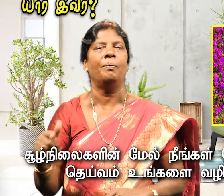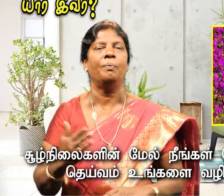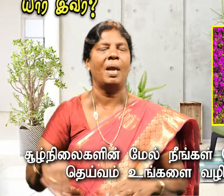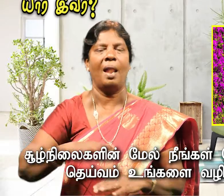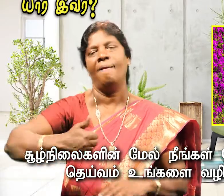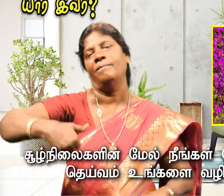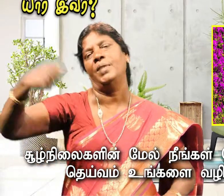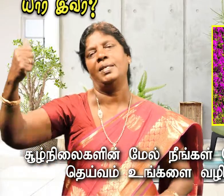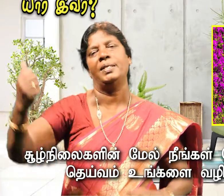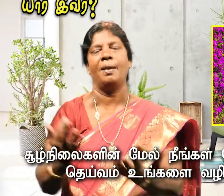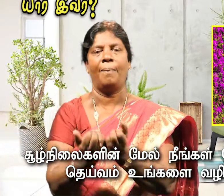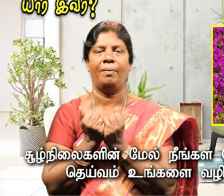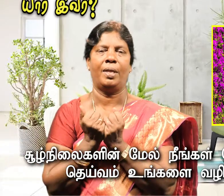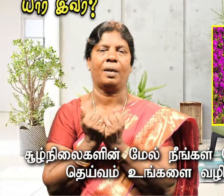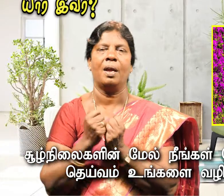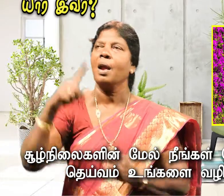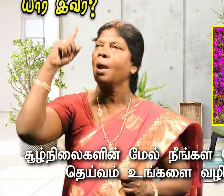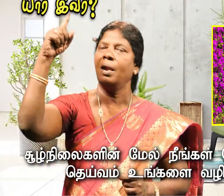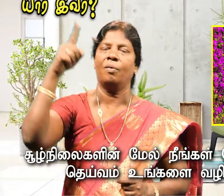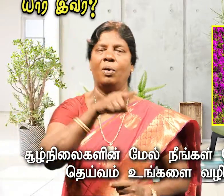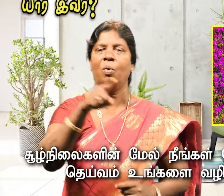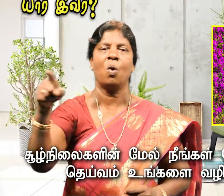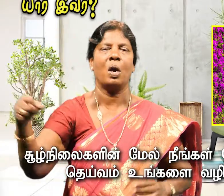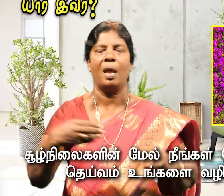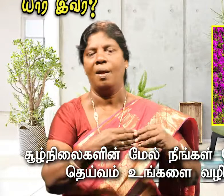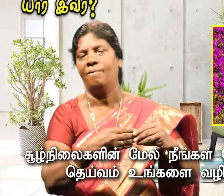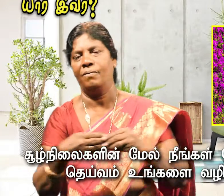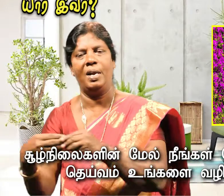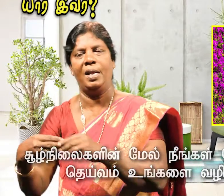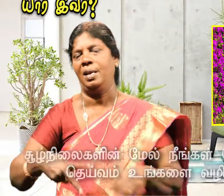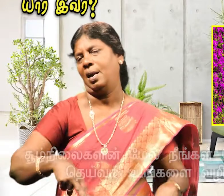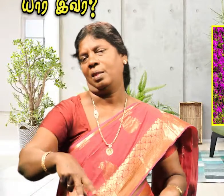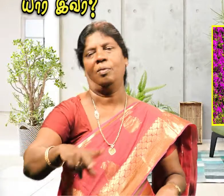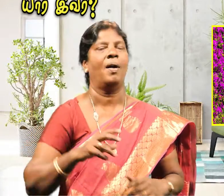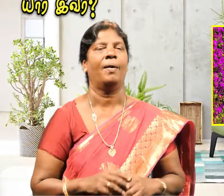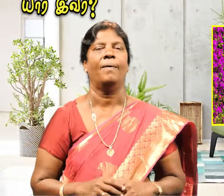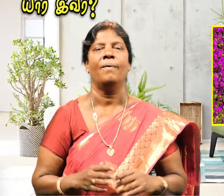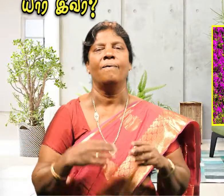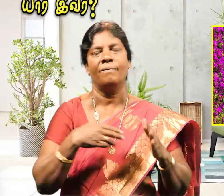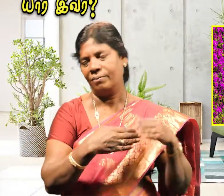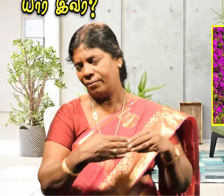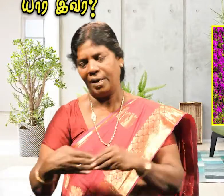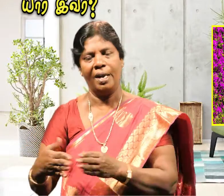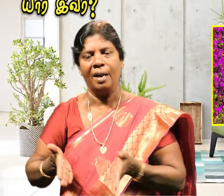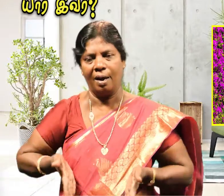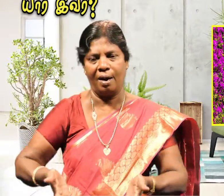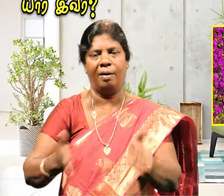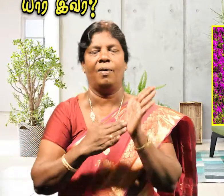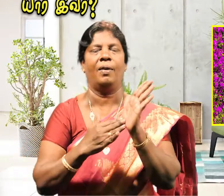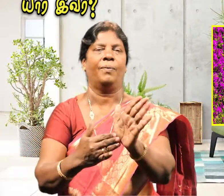அவைகளின் மேல் வெற்றி அடைவதற்கு கடவுள் உங்களை வழி நடத்துவார்,